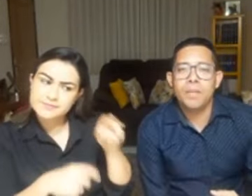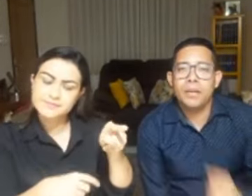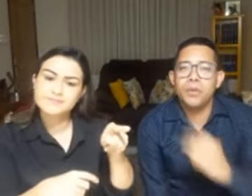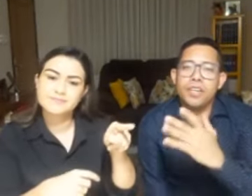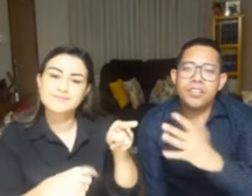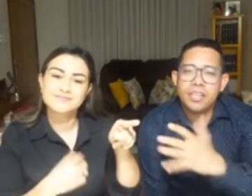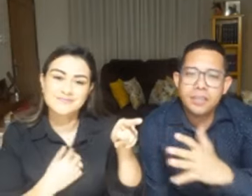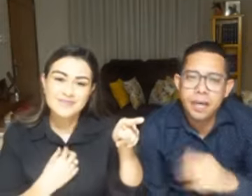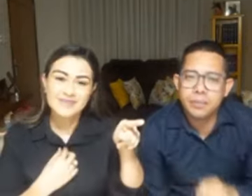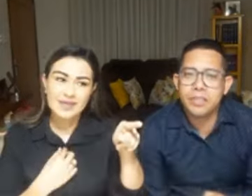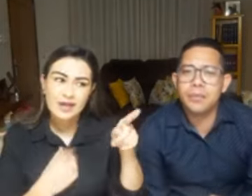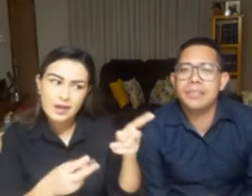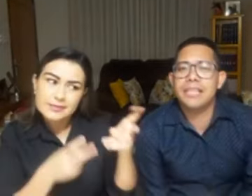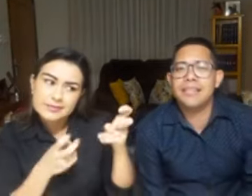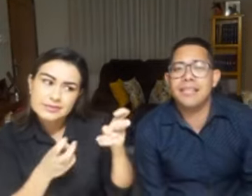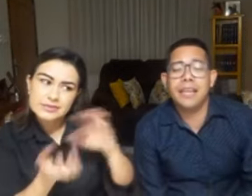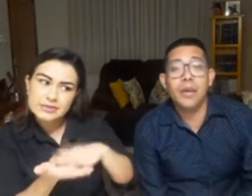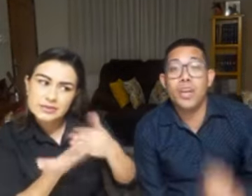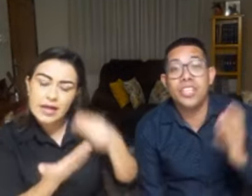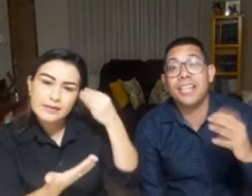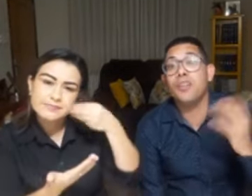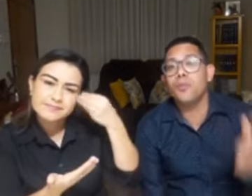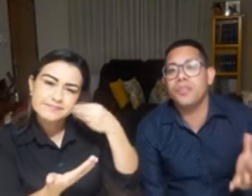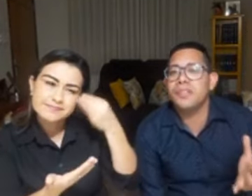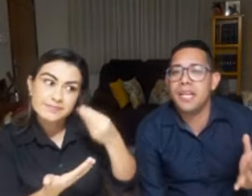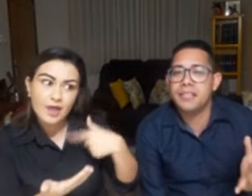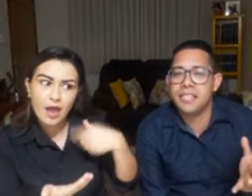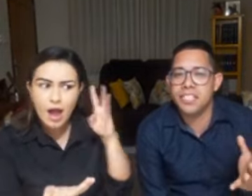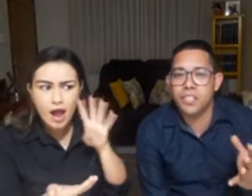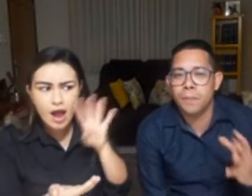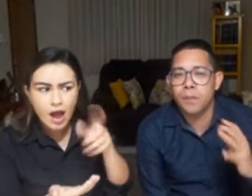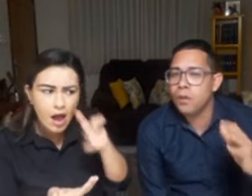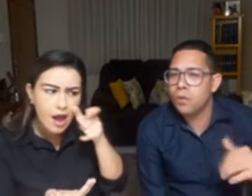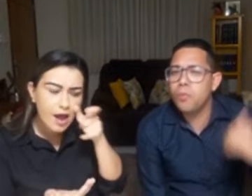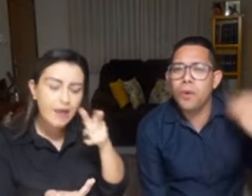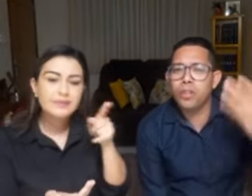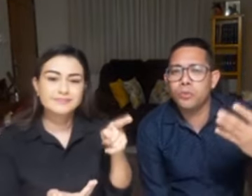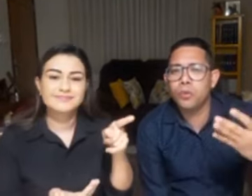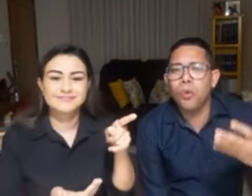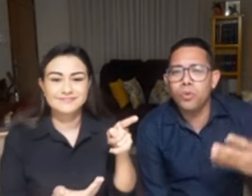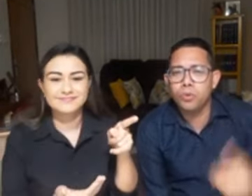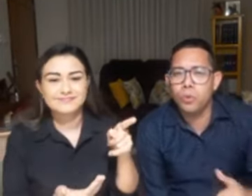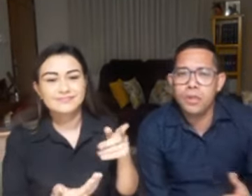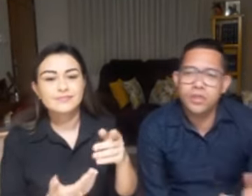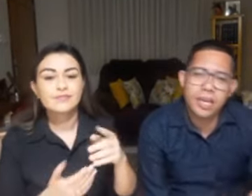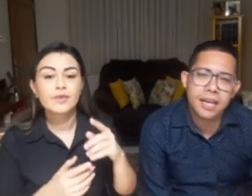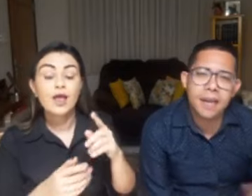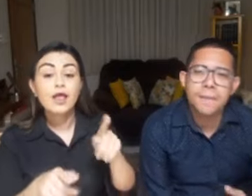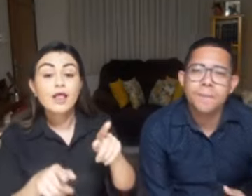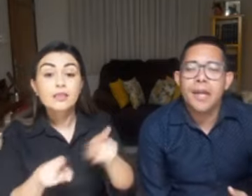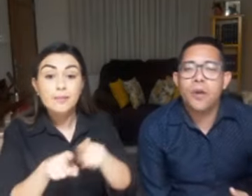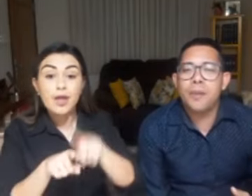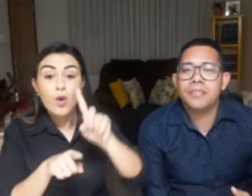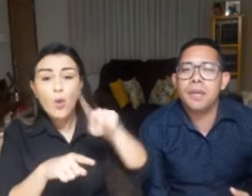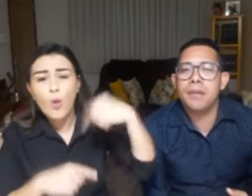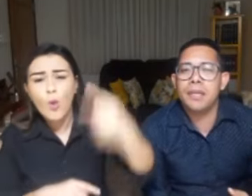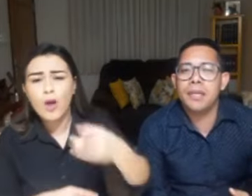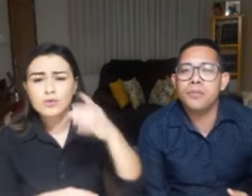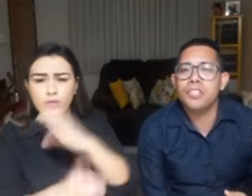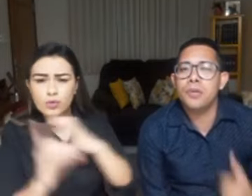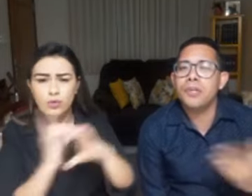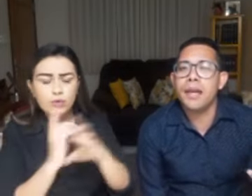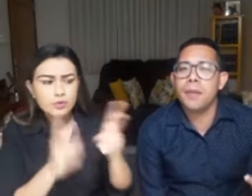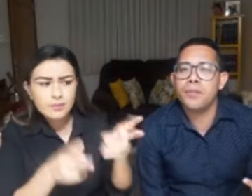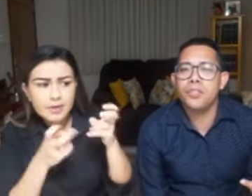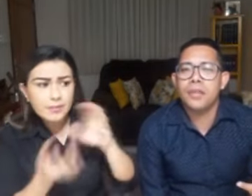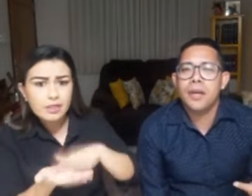né? Então, eu vi que tinha intérpretes de língua de sinais ali e eu achei aquilo muito interessante. Num próximo culto, quando eu cheguei, eu percebi que não